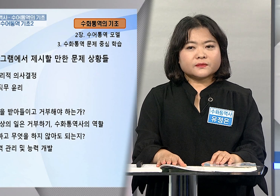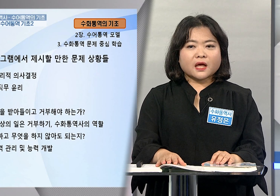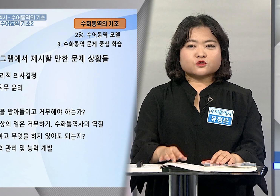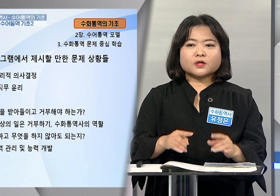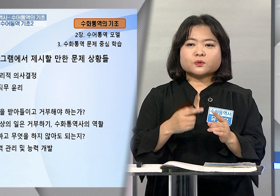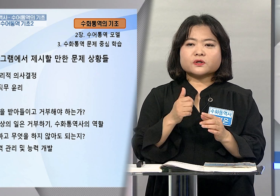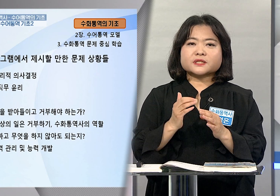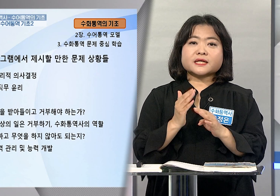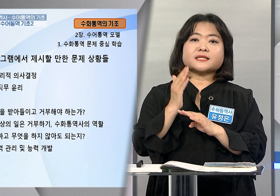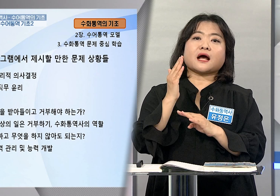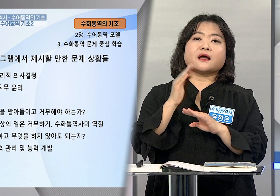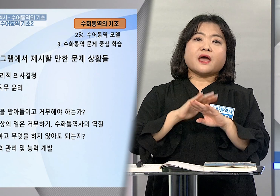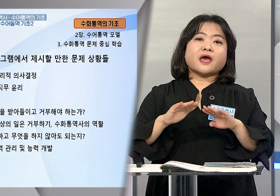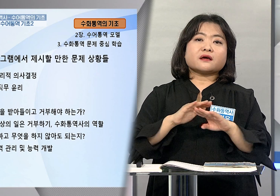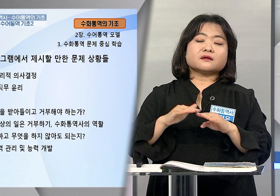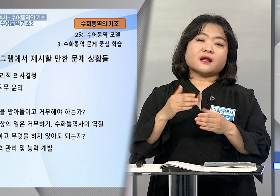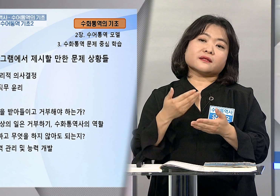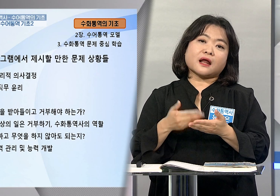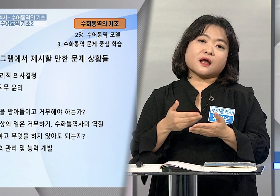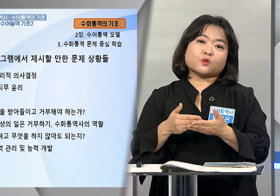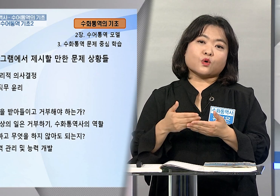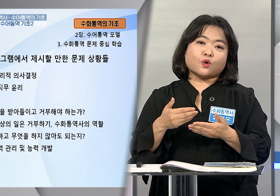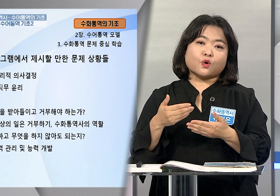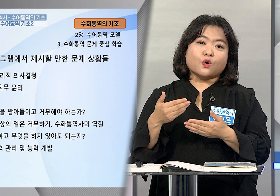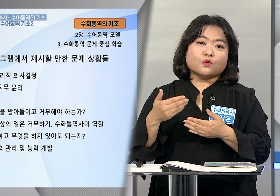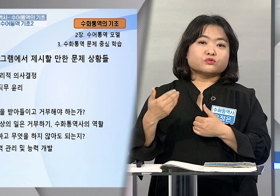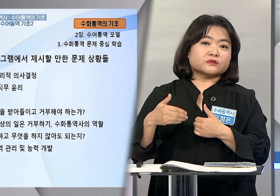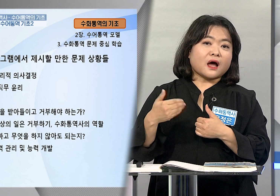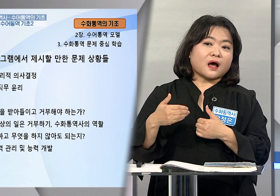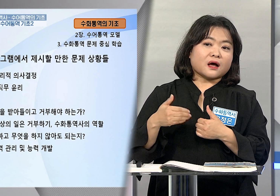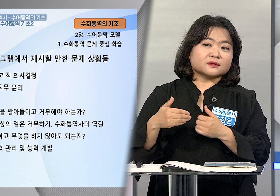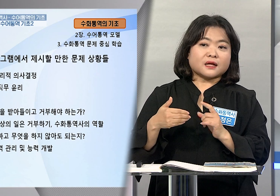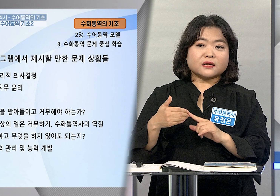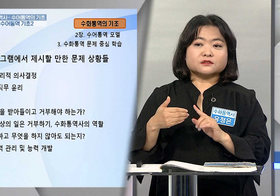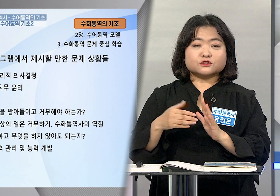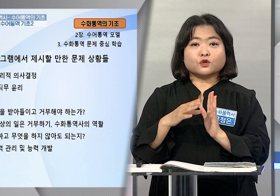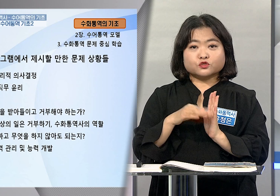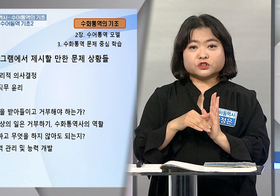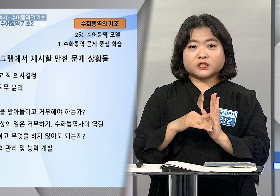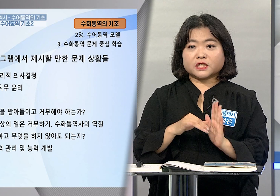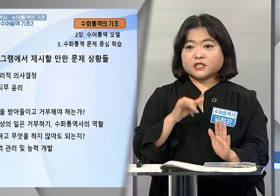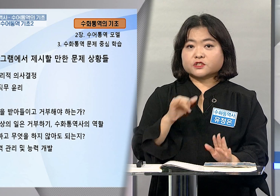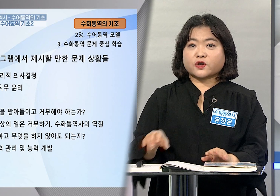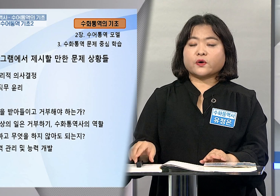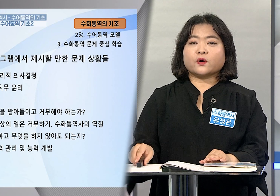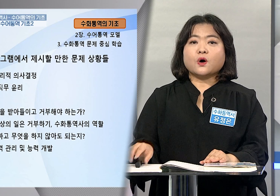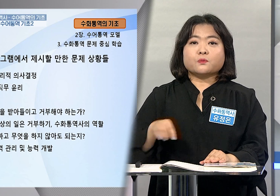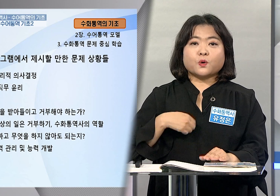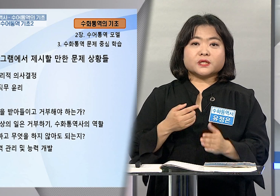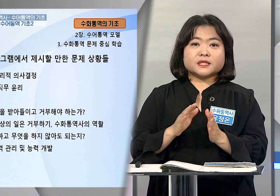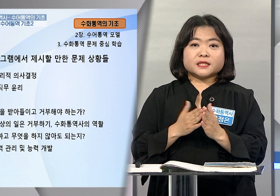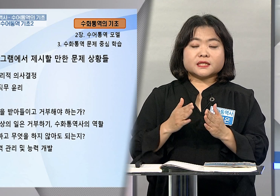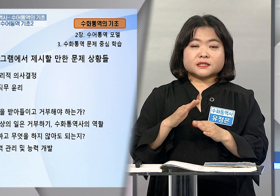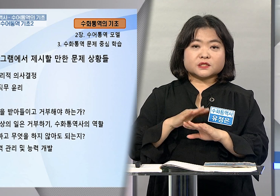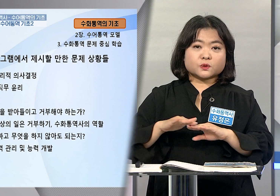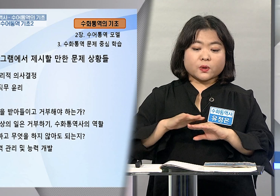네, 수화통역사 이상 해결을 해달라고 부탁을 하는 경우들이 있어요. 본인이 스스로